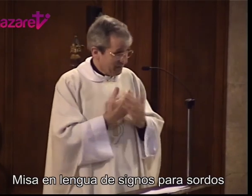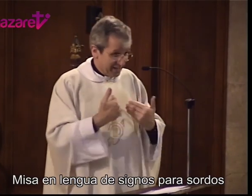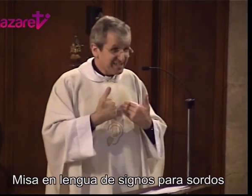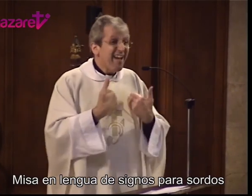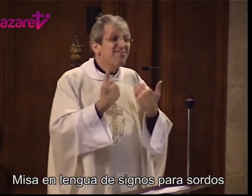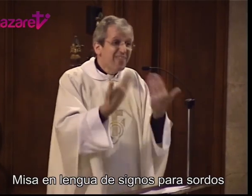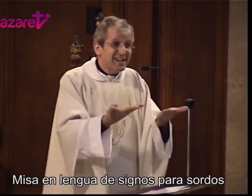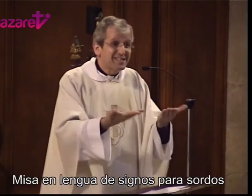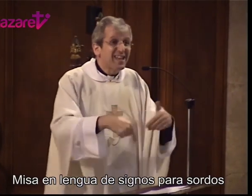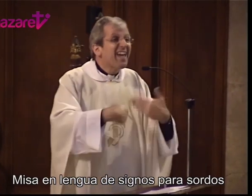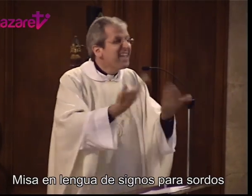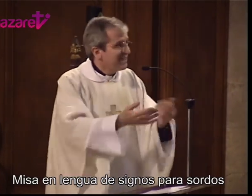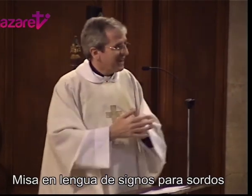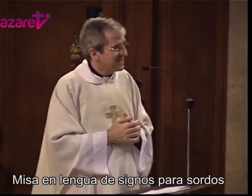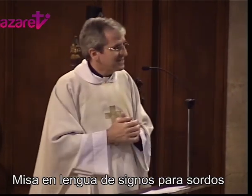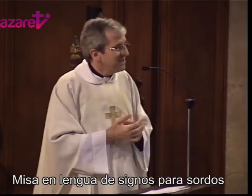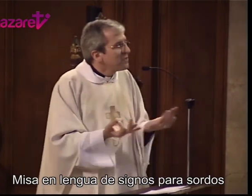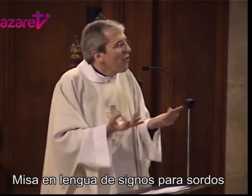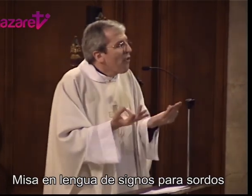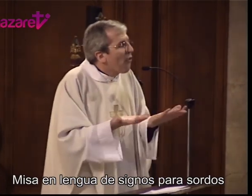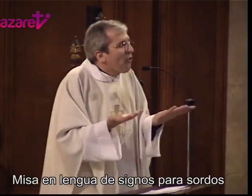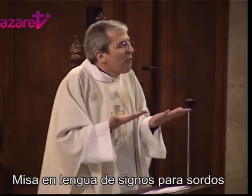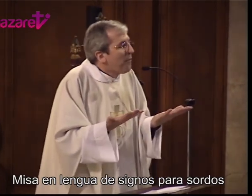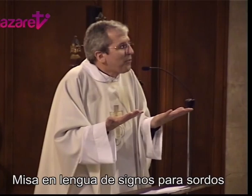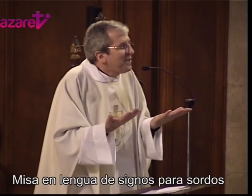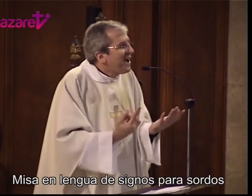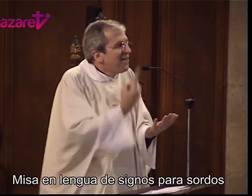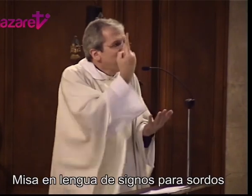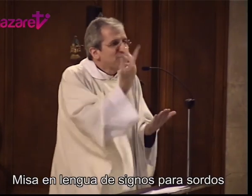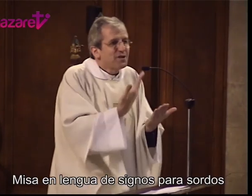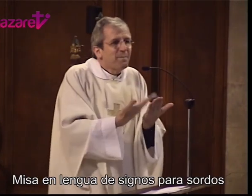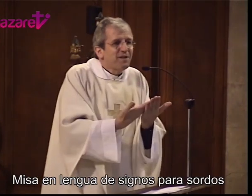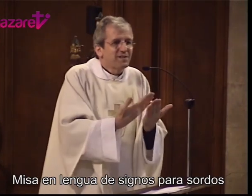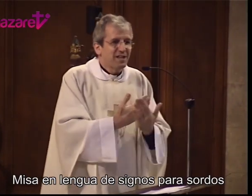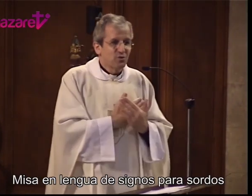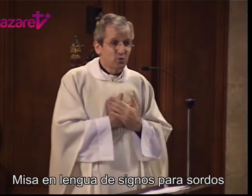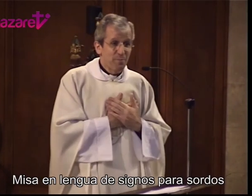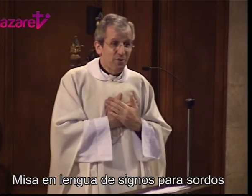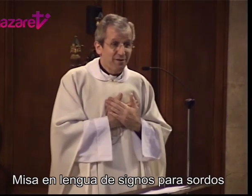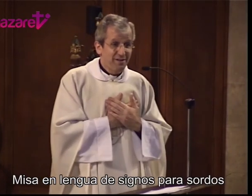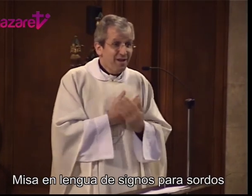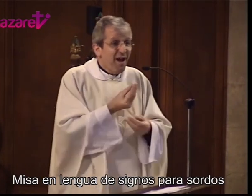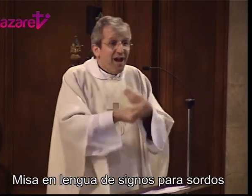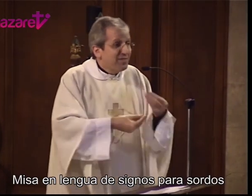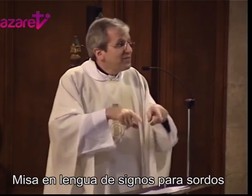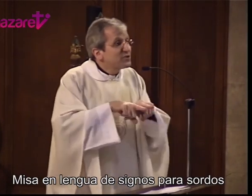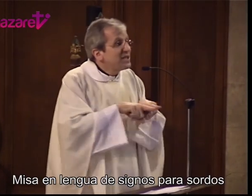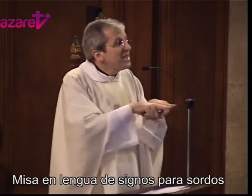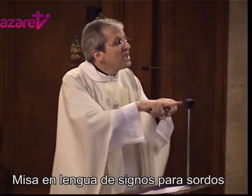es darse, entregarse. ¿Cómo podía Dios manifestarnos su amor? Haciéndose igual